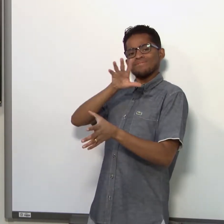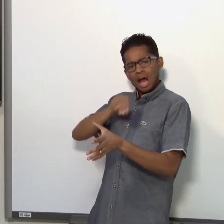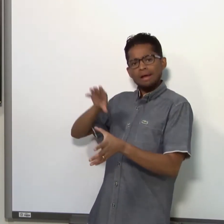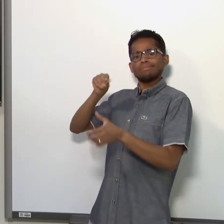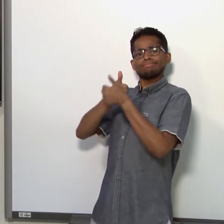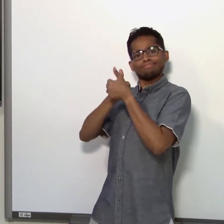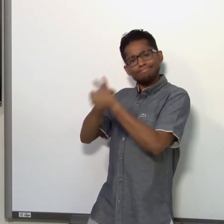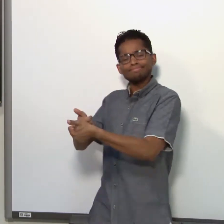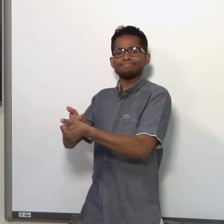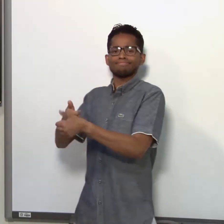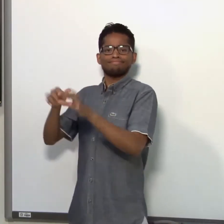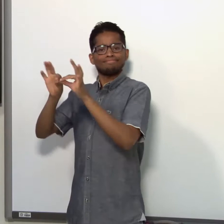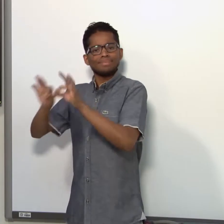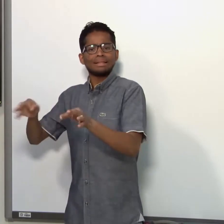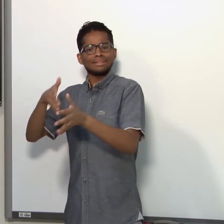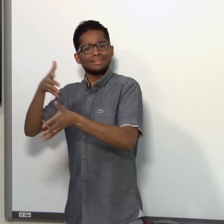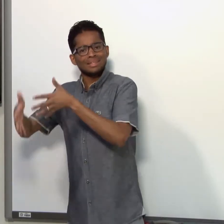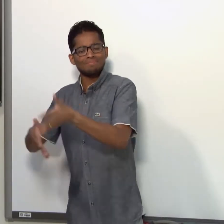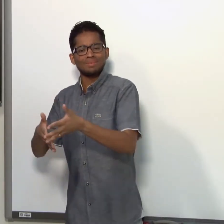a estrutura da outra. Ou vice-versa.